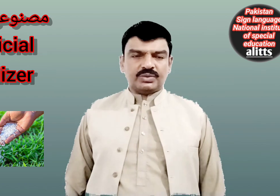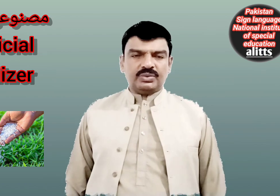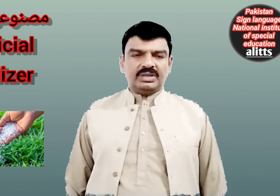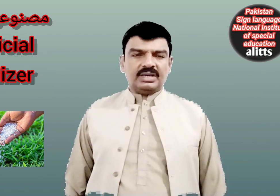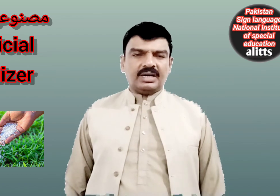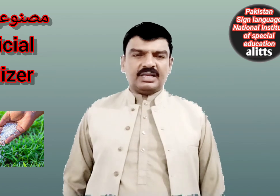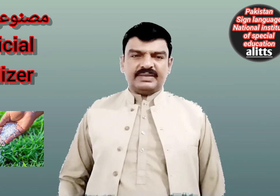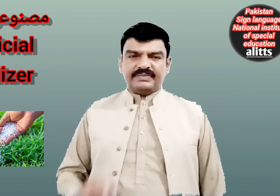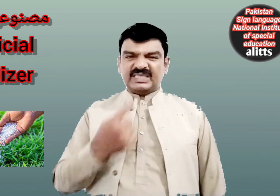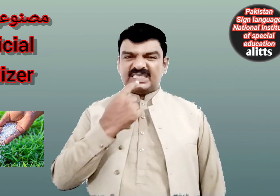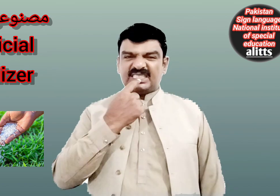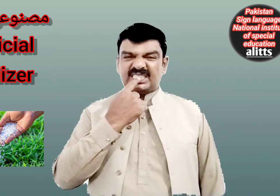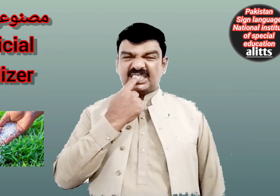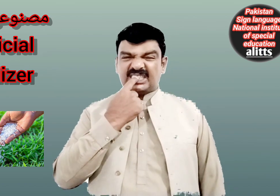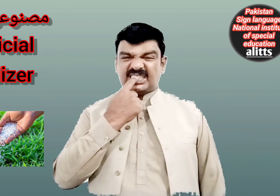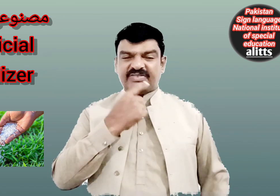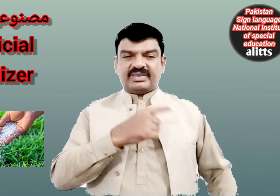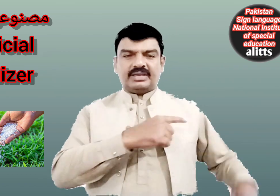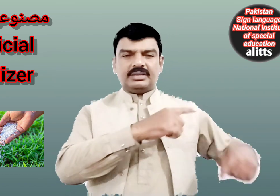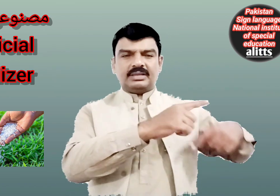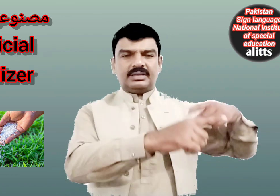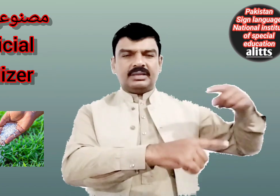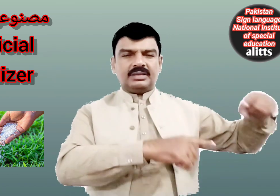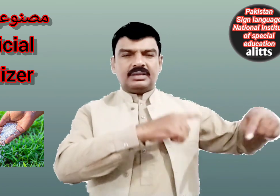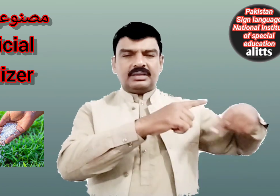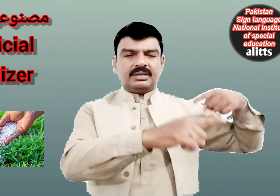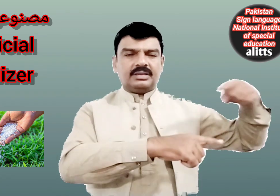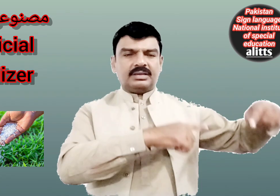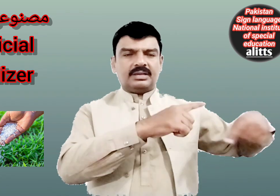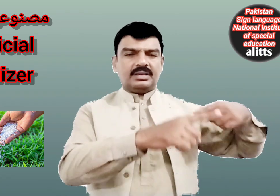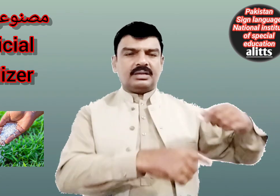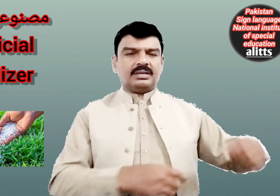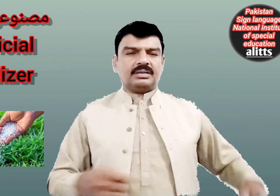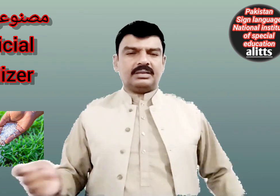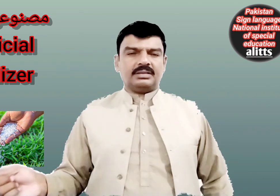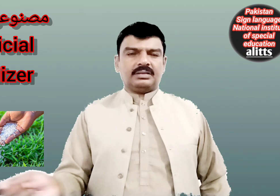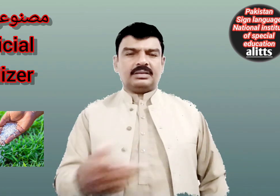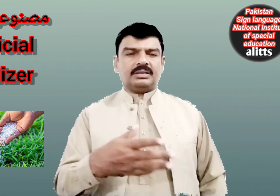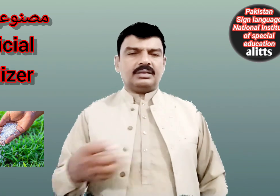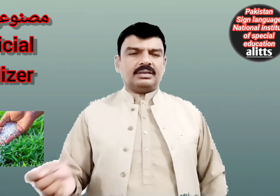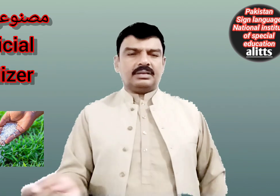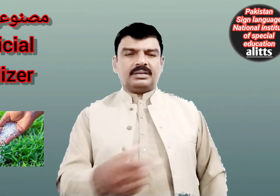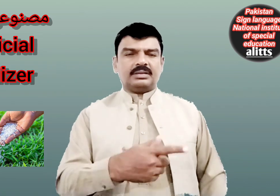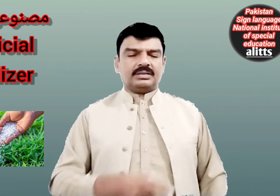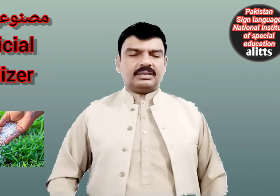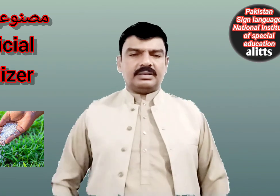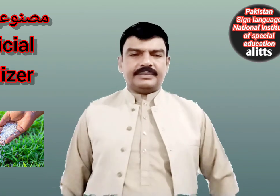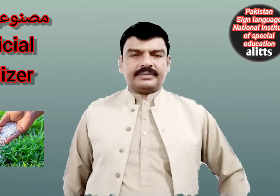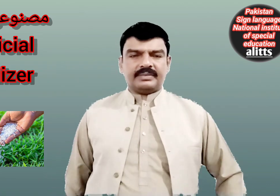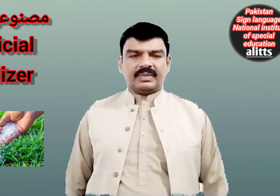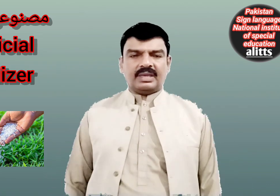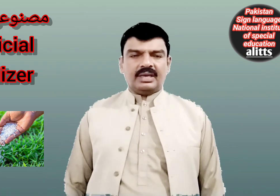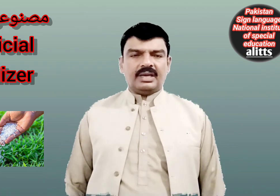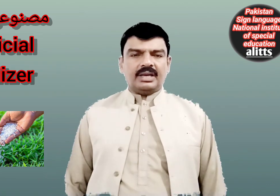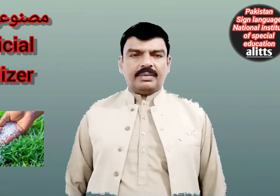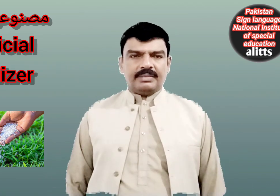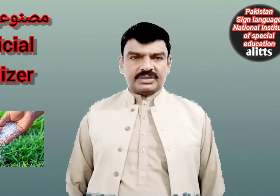मसनूई खाद, सफेद कारखाना खाद।